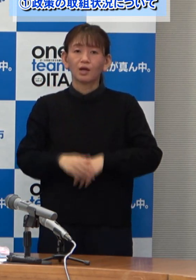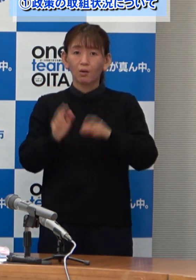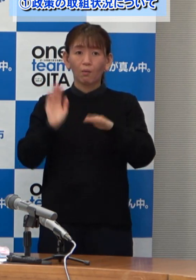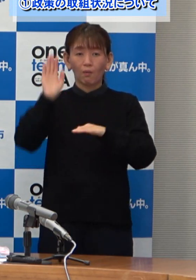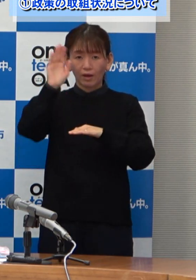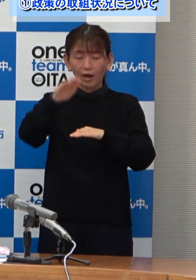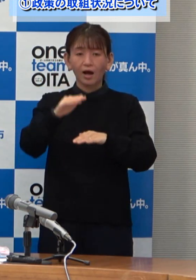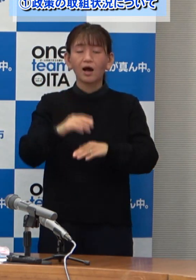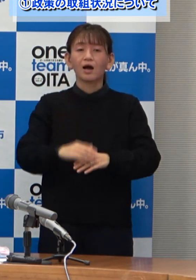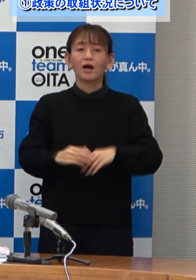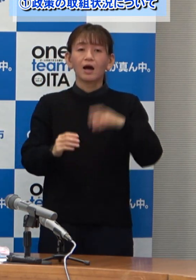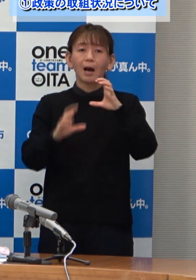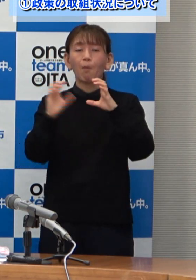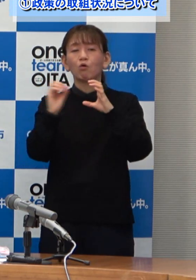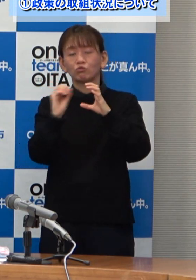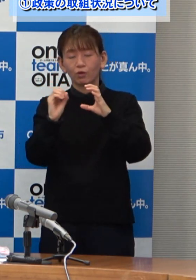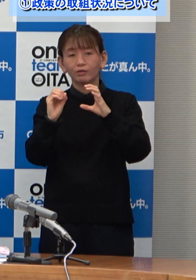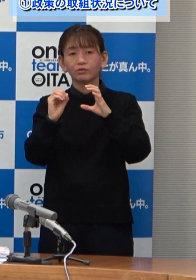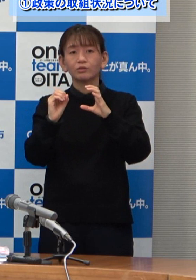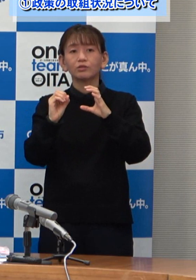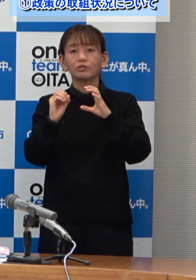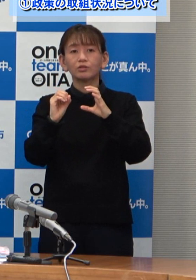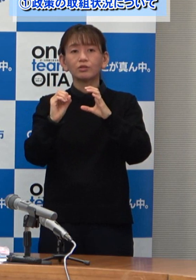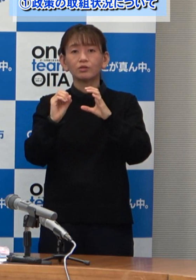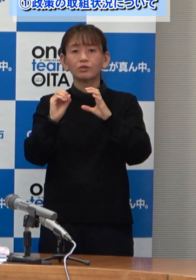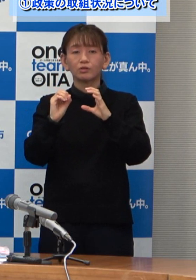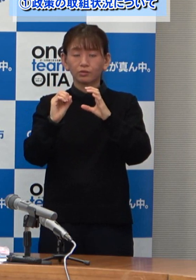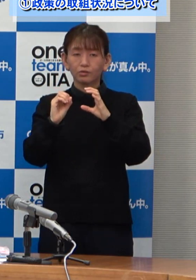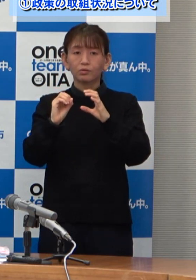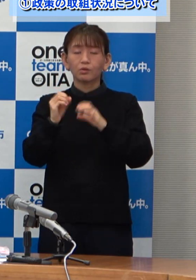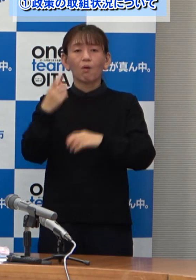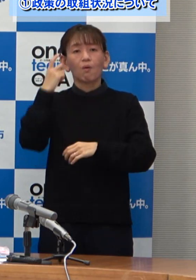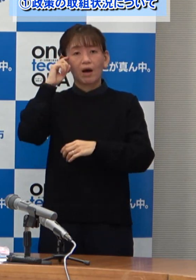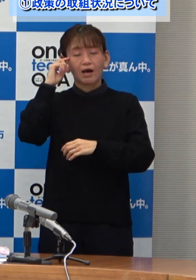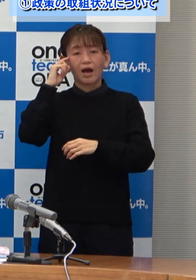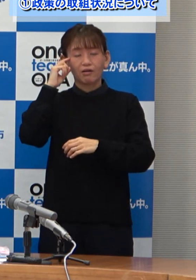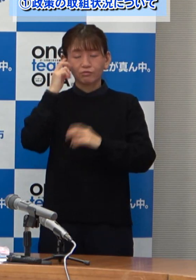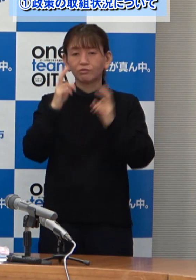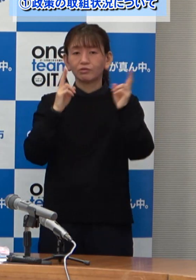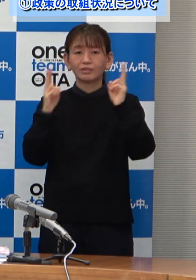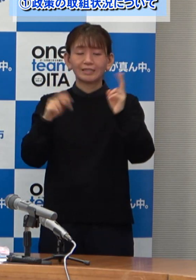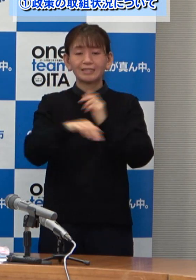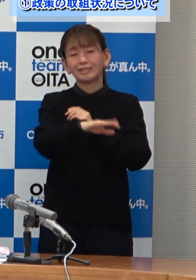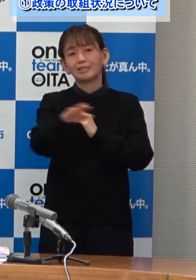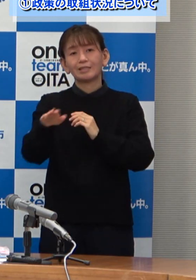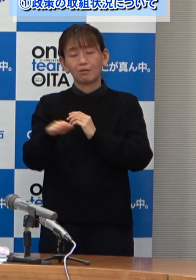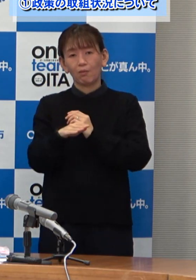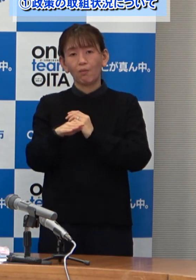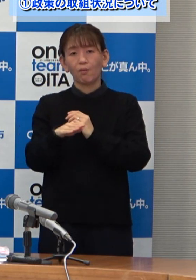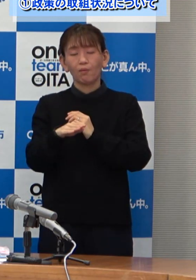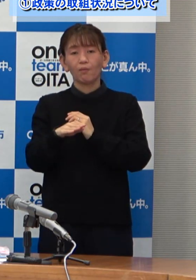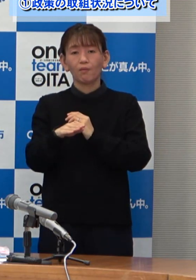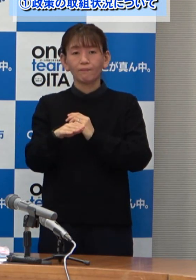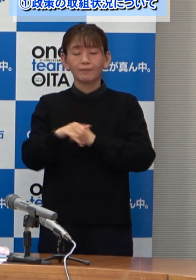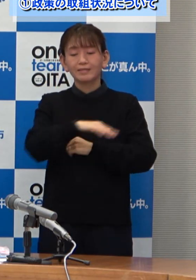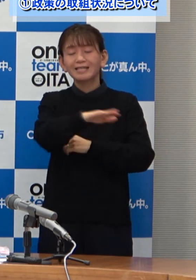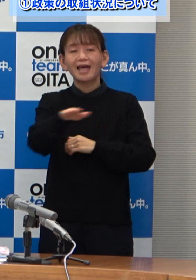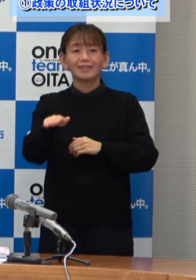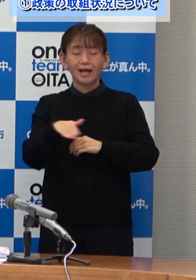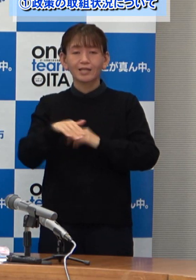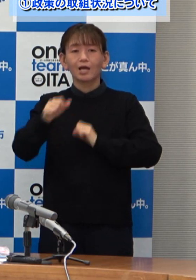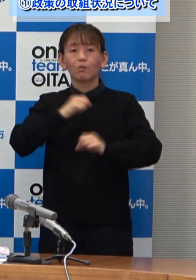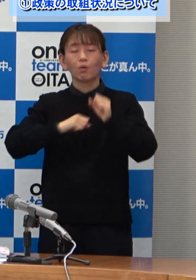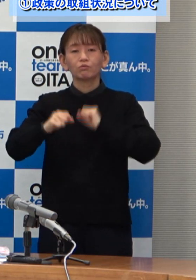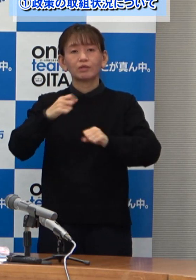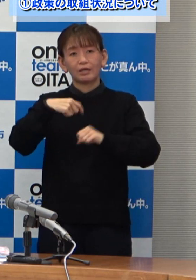酸素の取り組みを検討え企業軍で合わせてえ全体で取り組んで